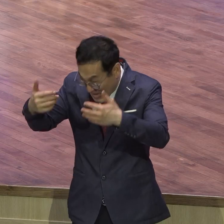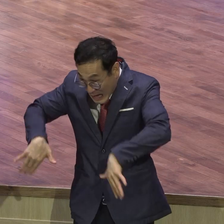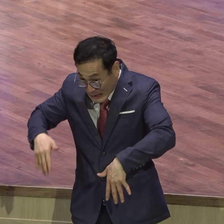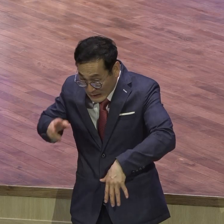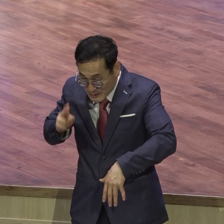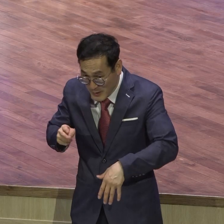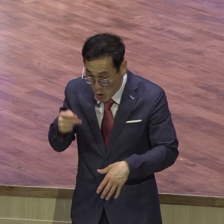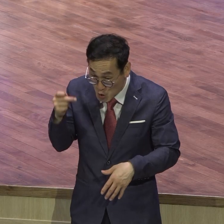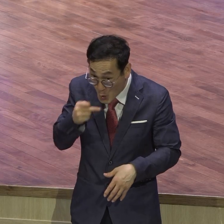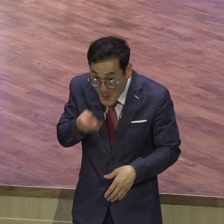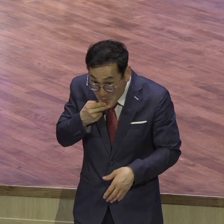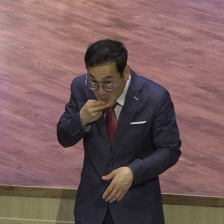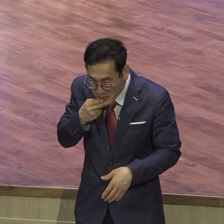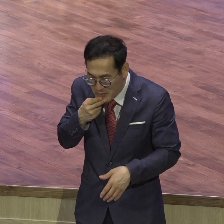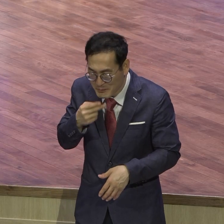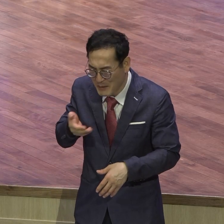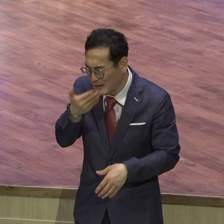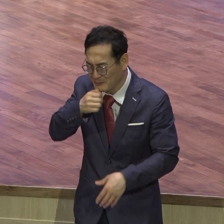맞춰가면서